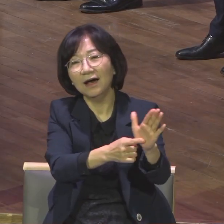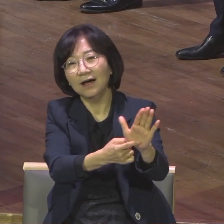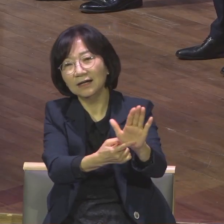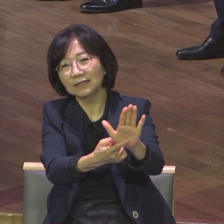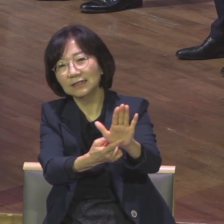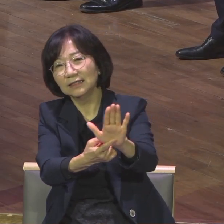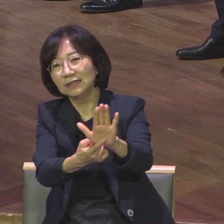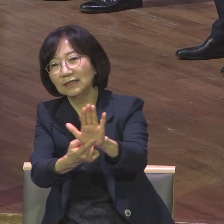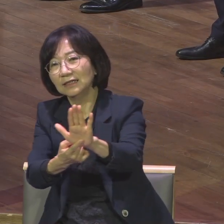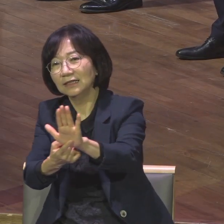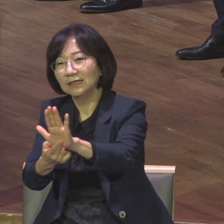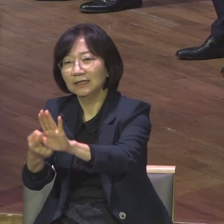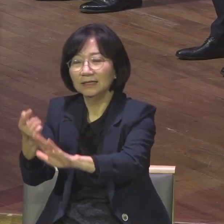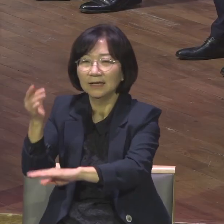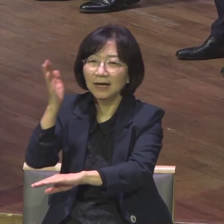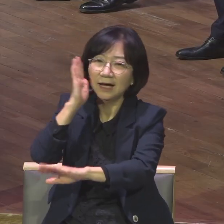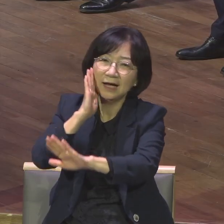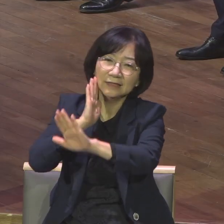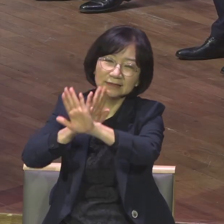드러나니